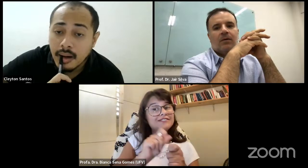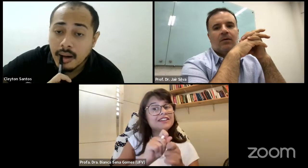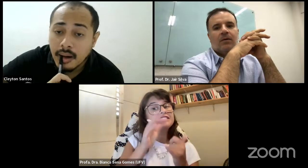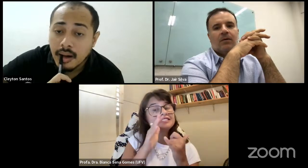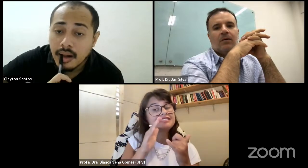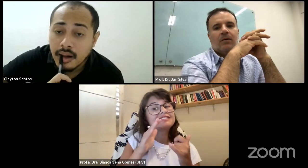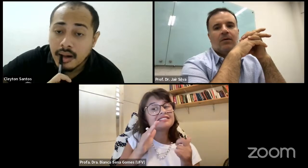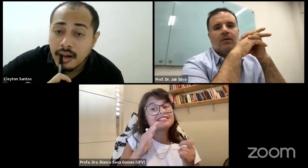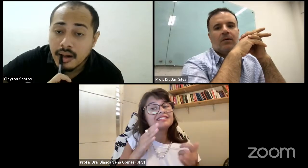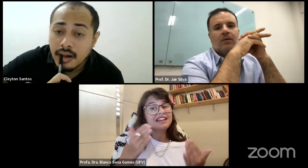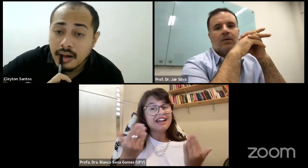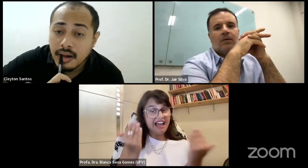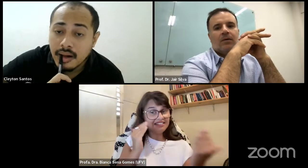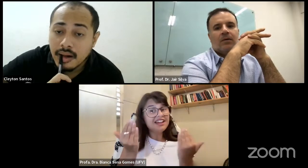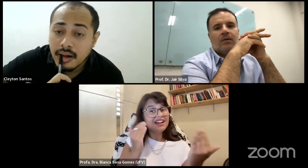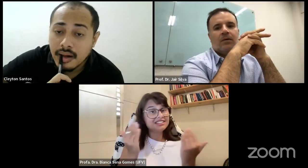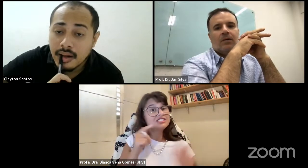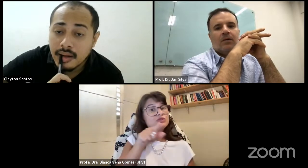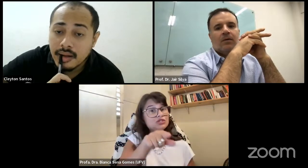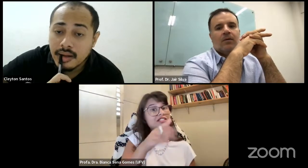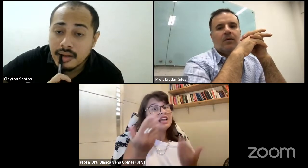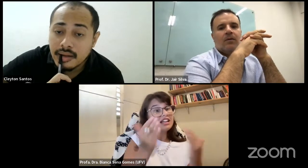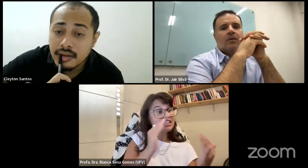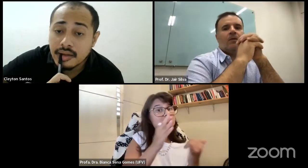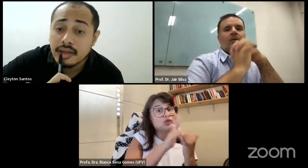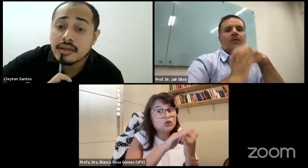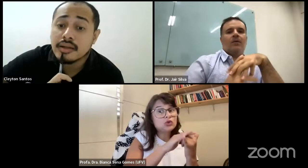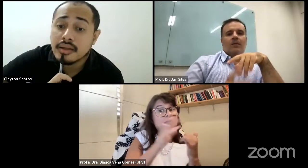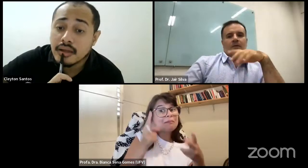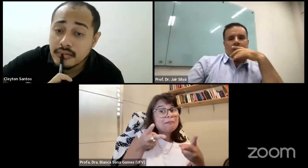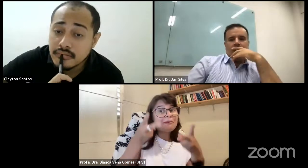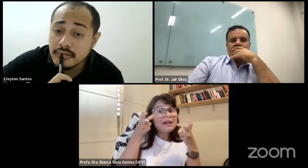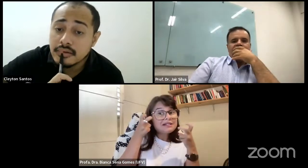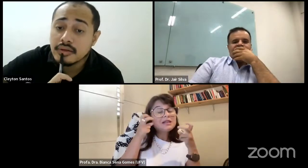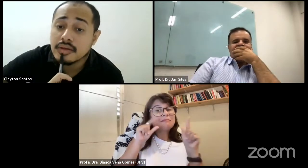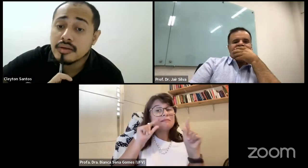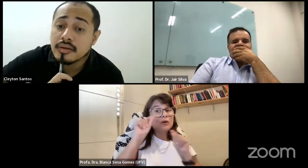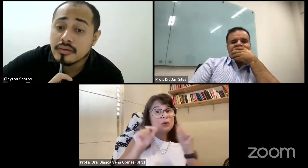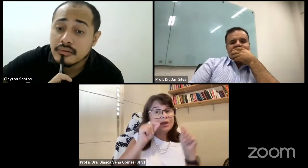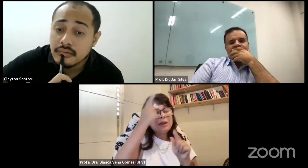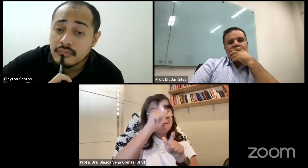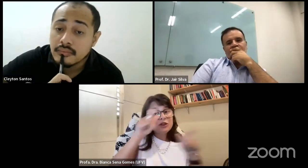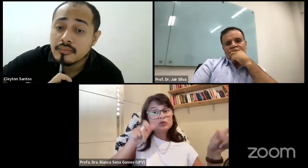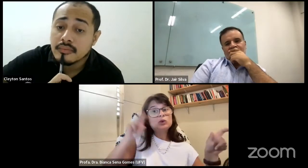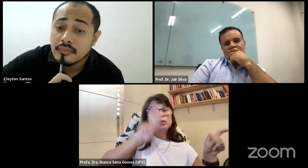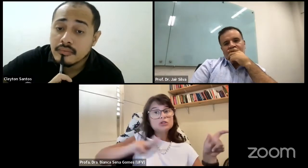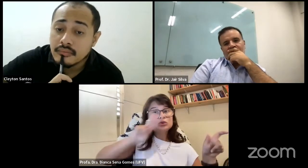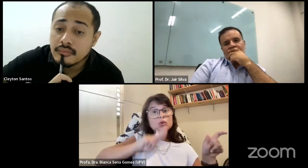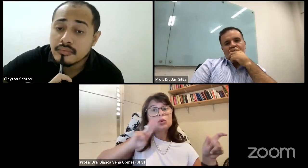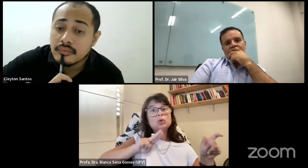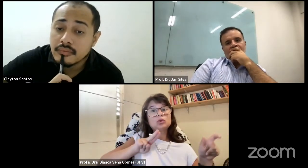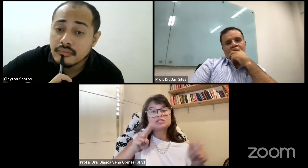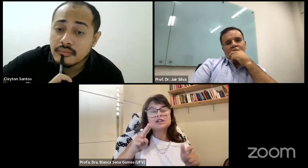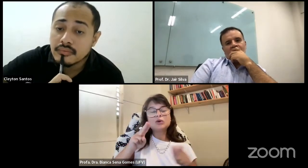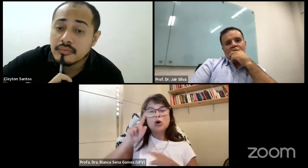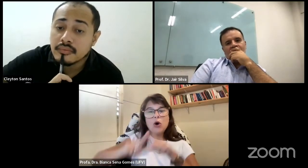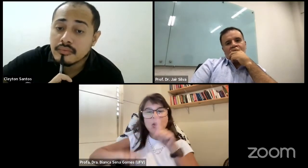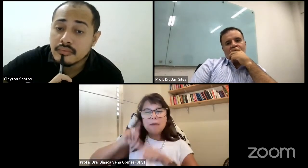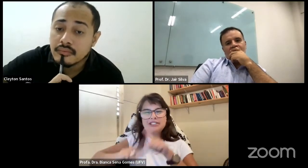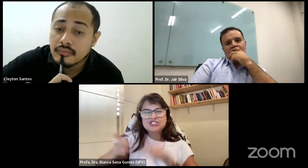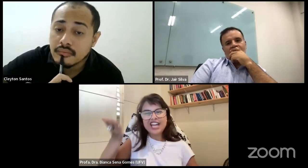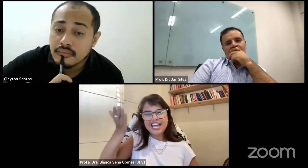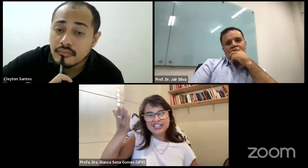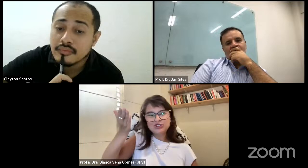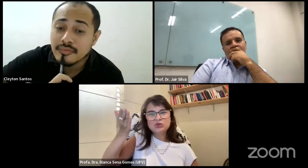Você colocou um exemplo, né? E, de fato, a sua análise você percebeu por, de um vídeo no